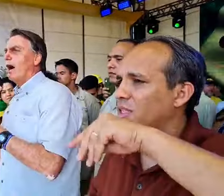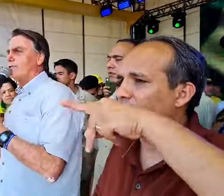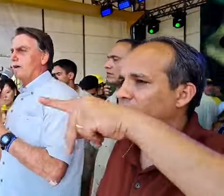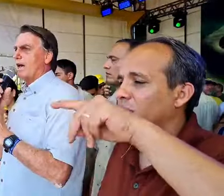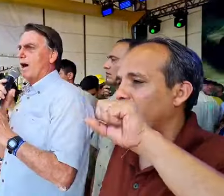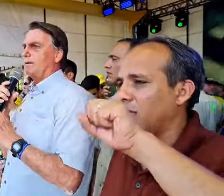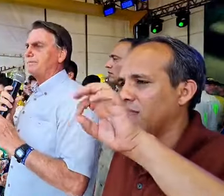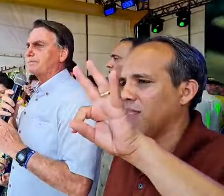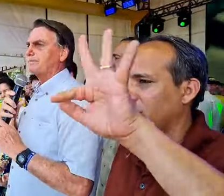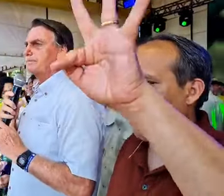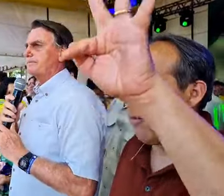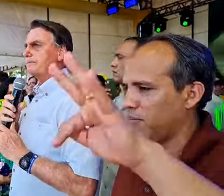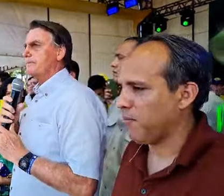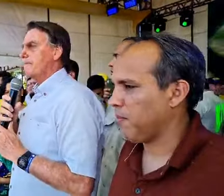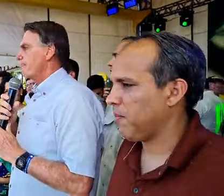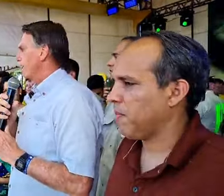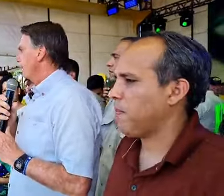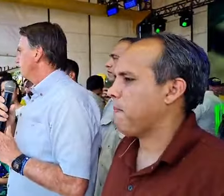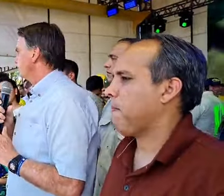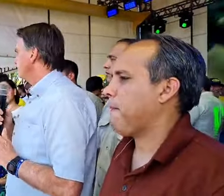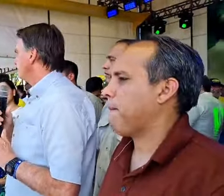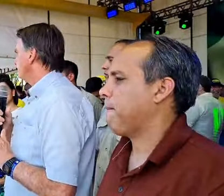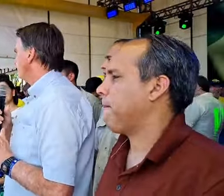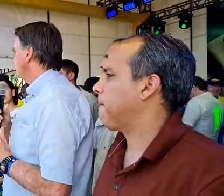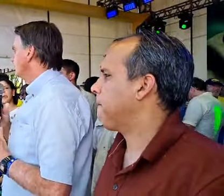Supremo Tribunal Federal.